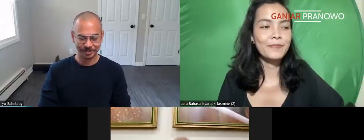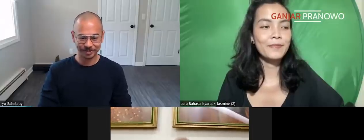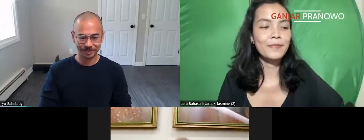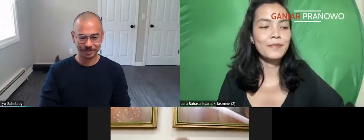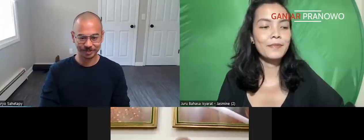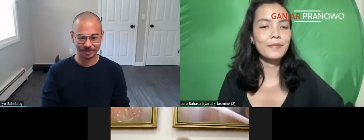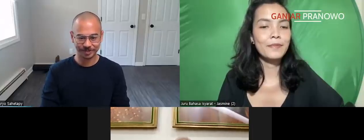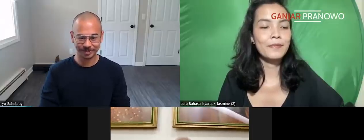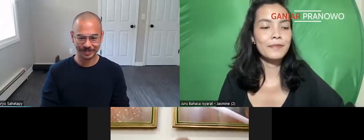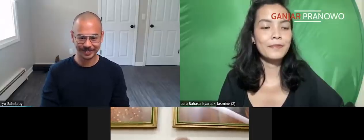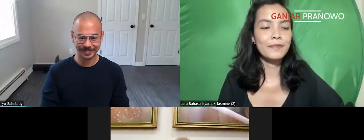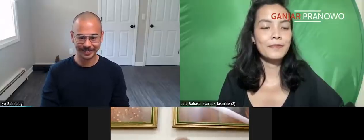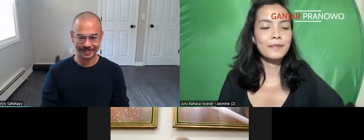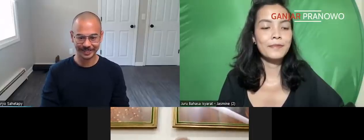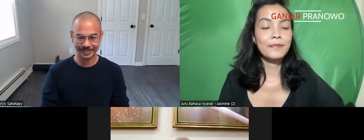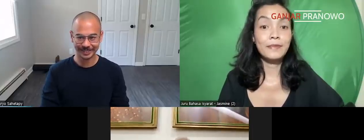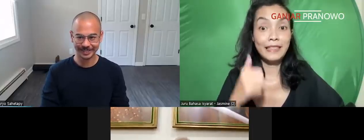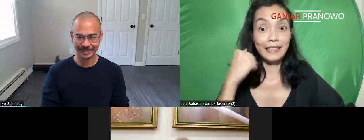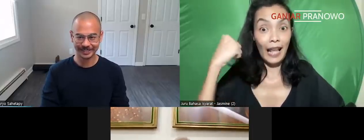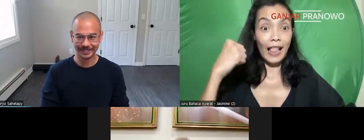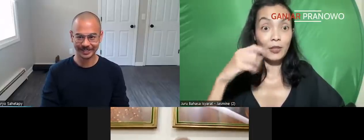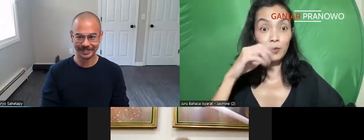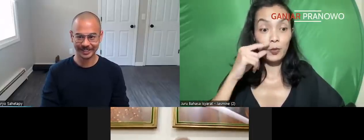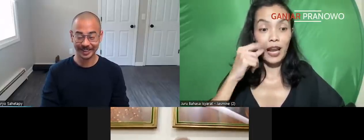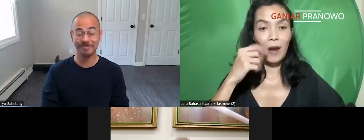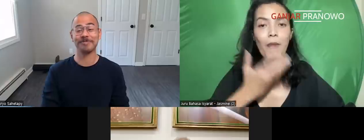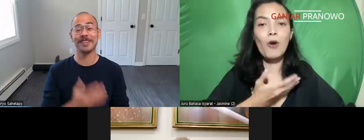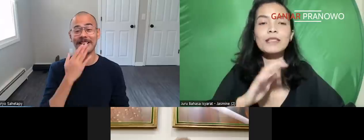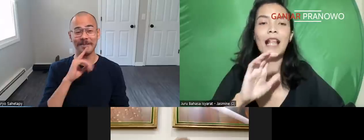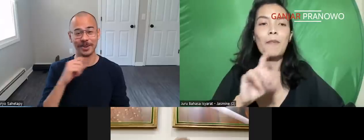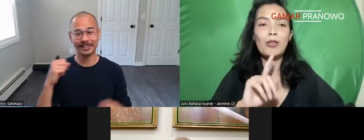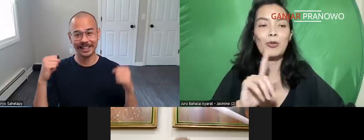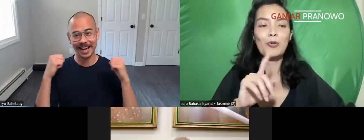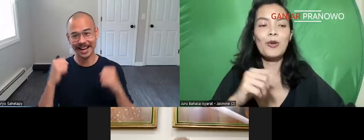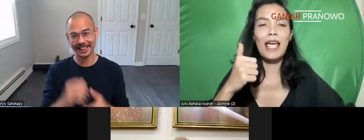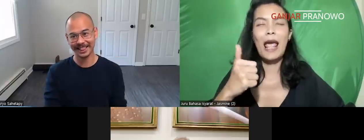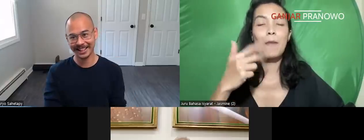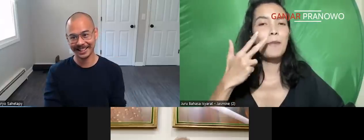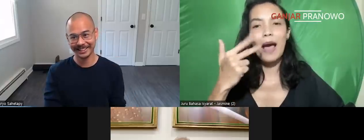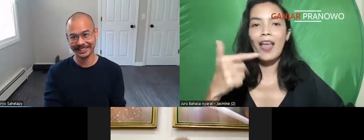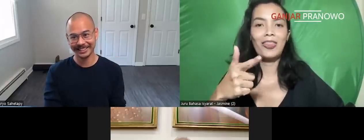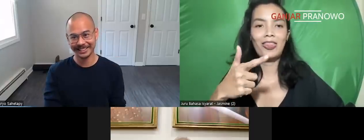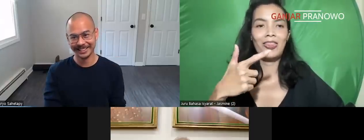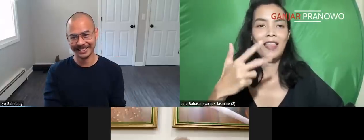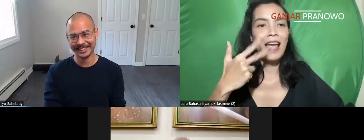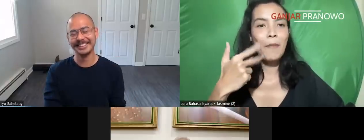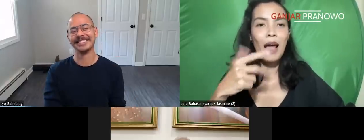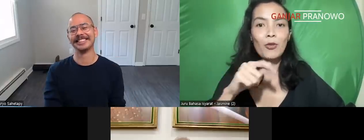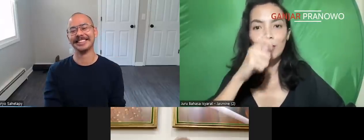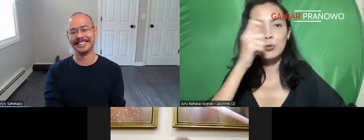oke oke sury apa kabar Aku mau kasih selamat kamu hebat sekali pada saat